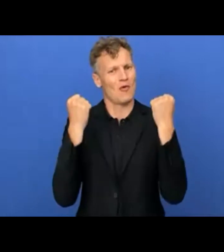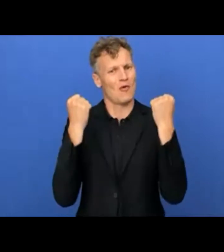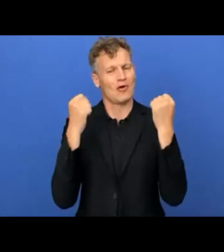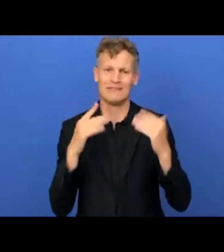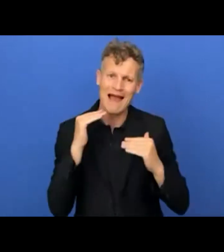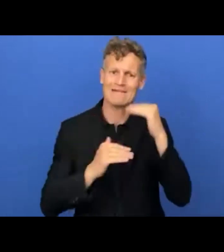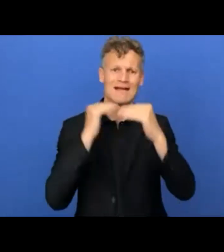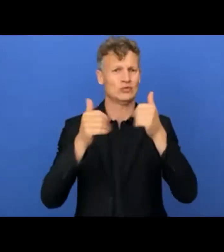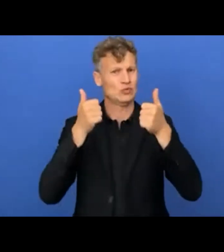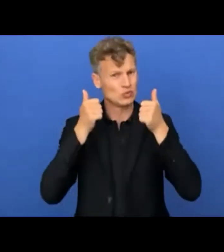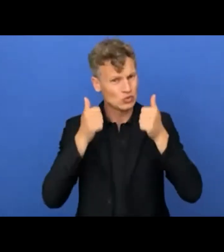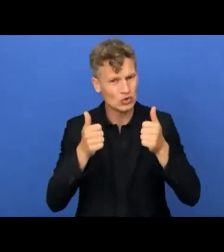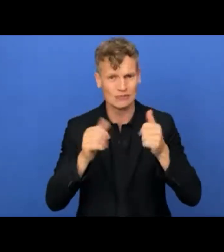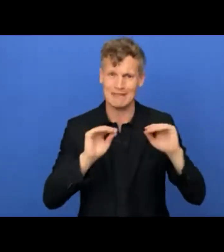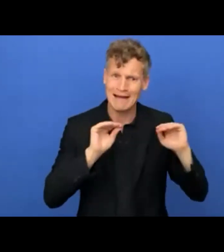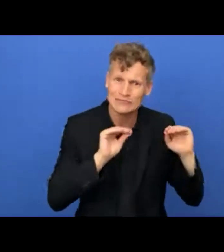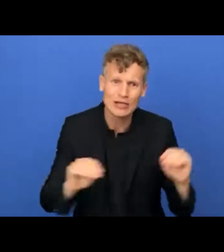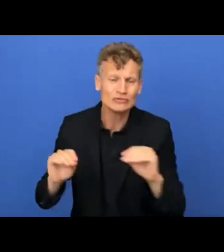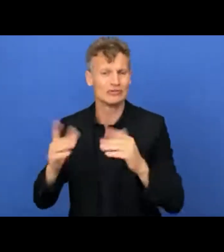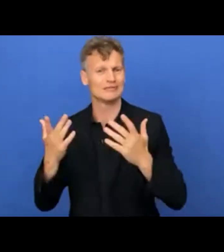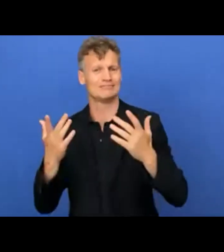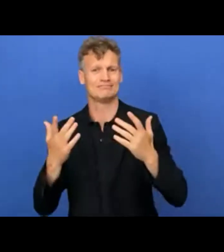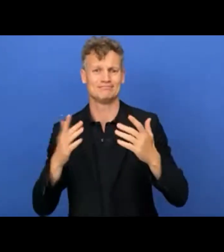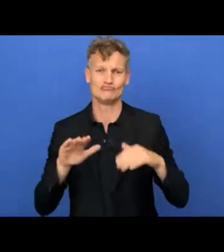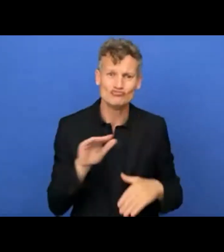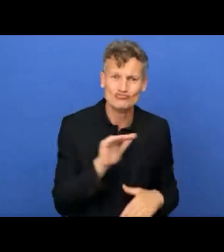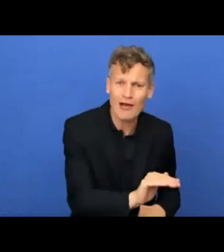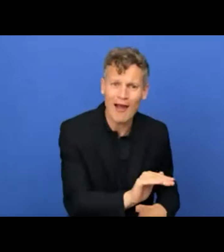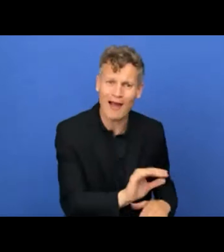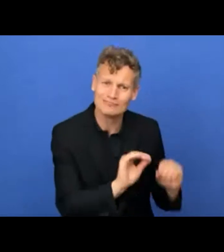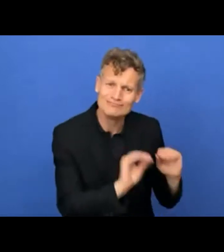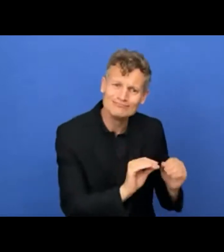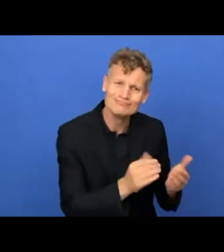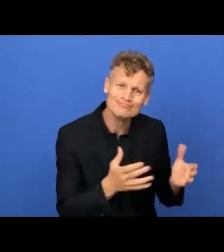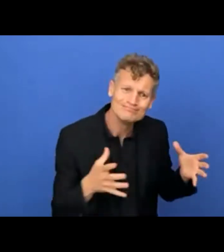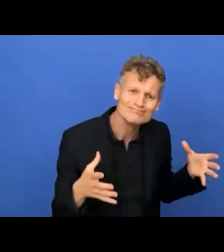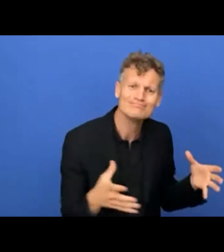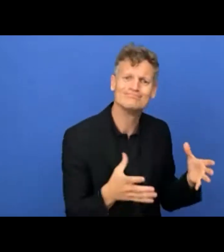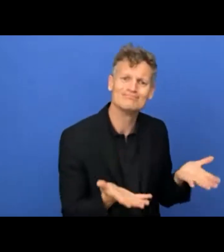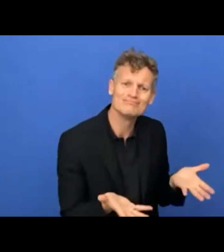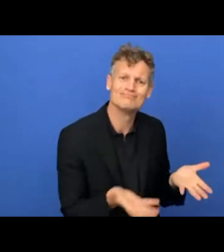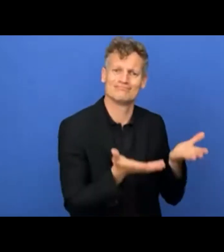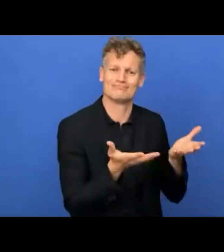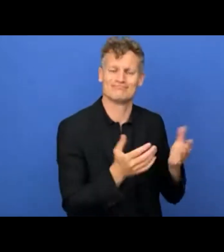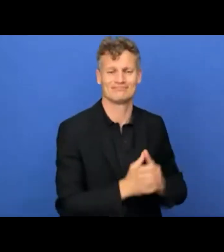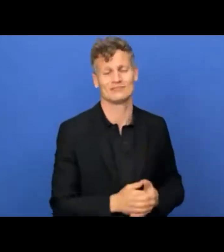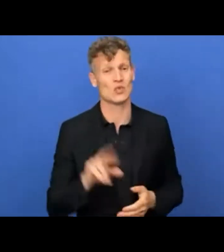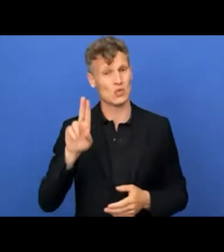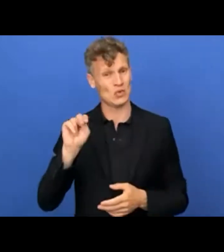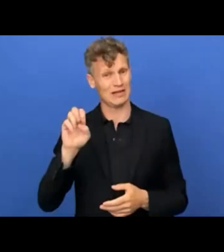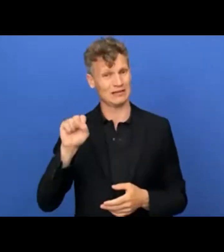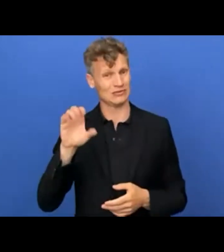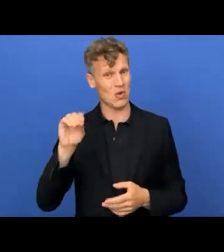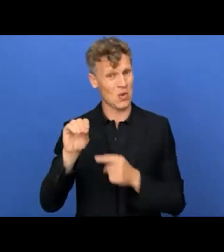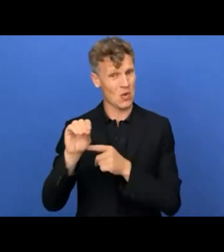et pour faire progresser toutes les questions de l'EBPE. Il faut